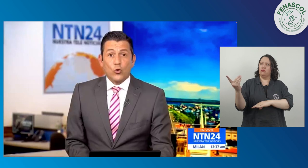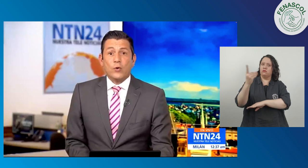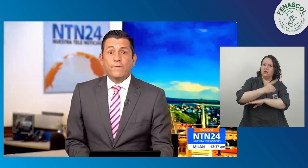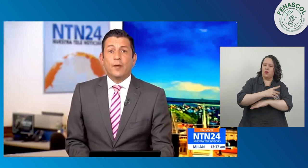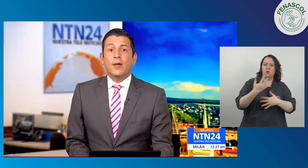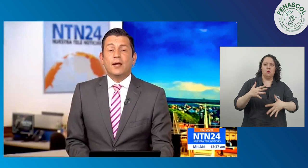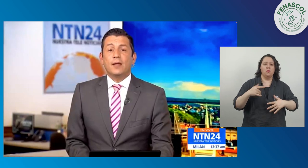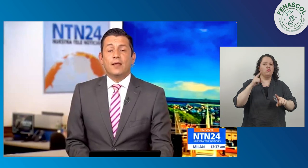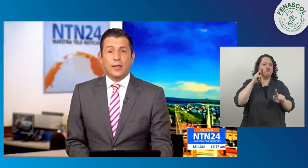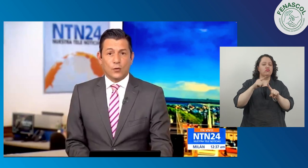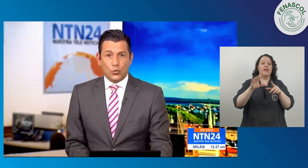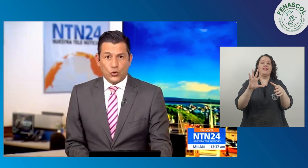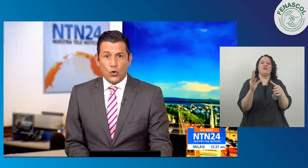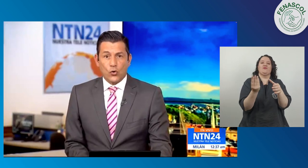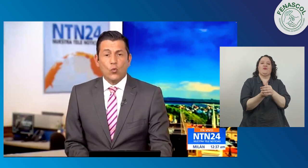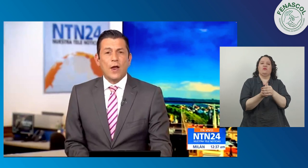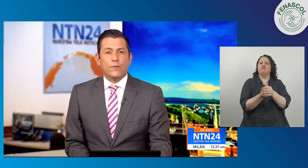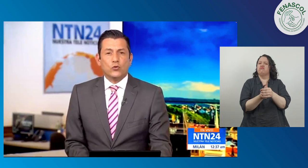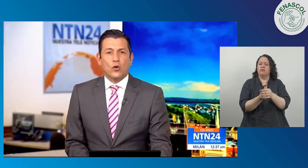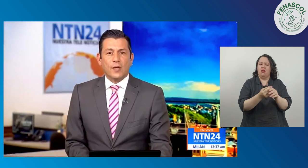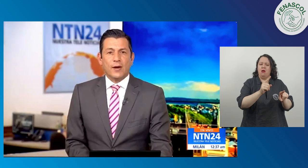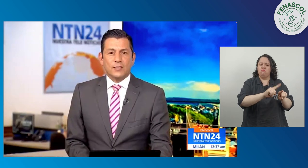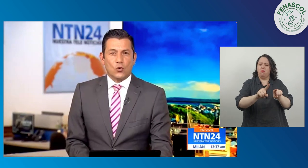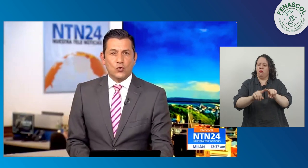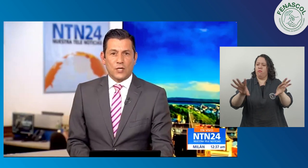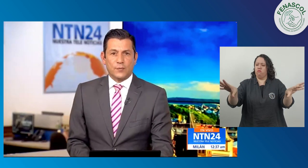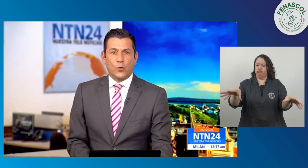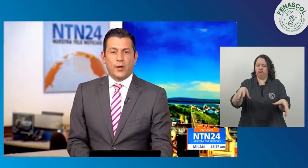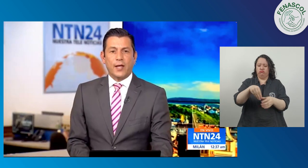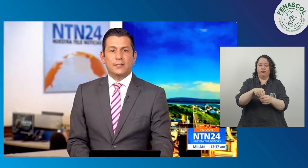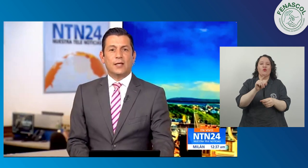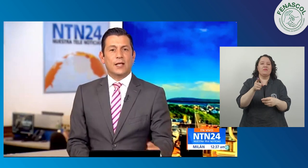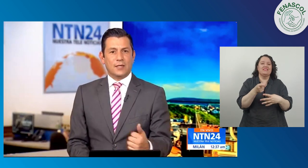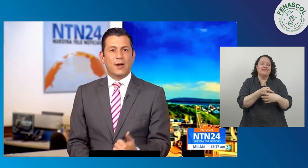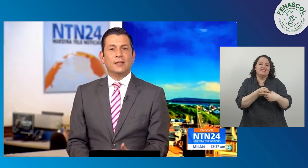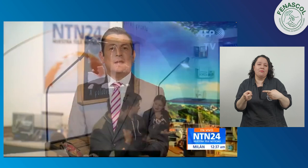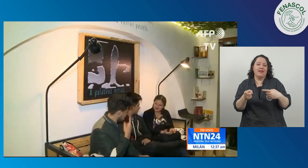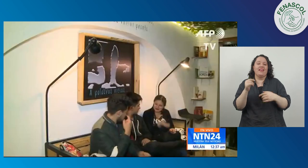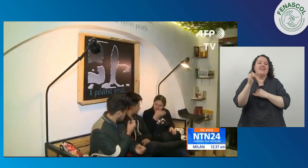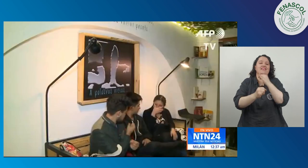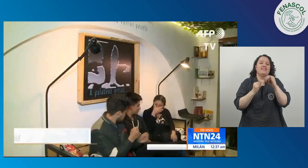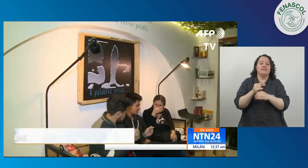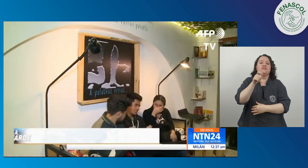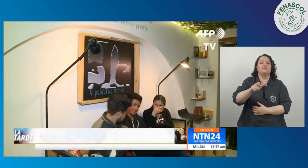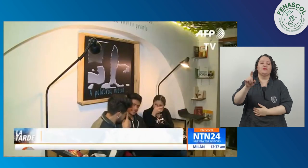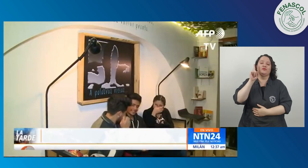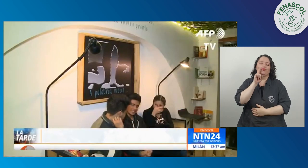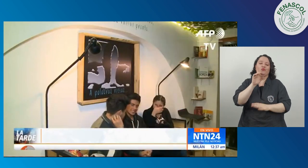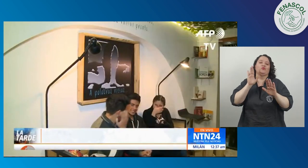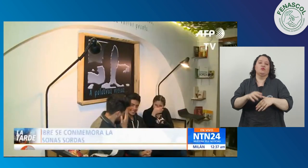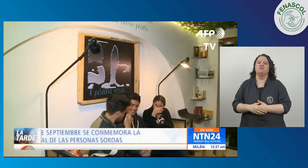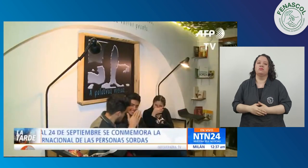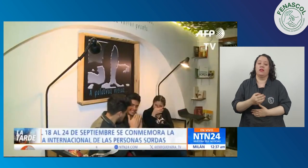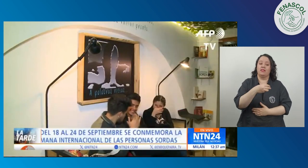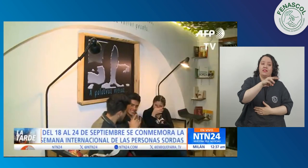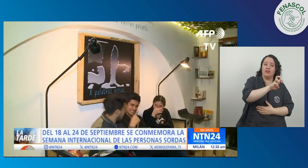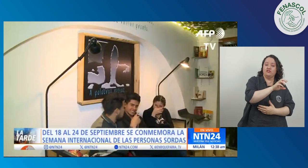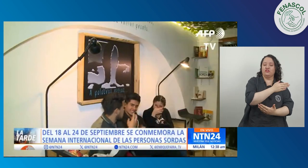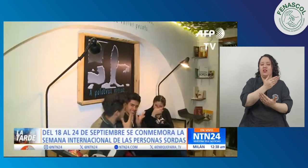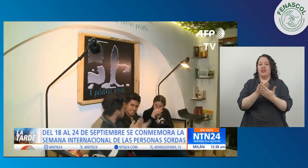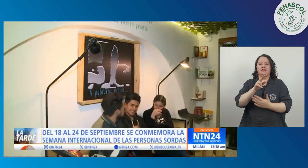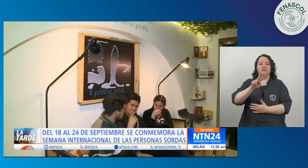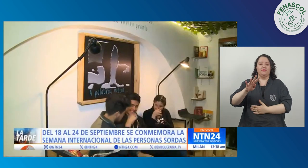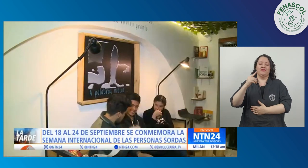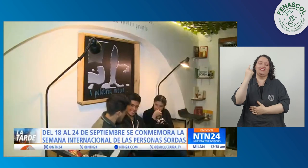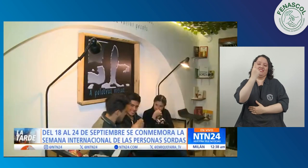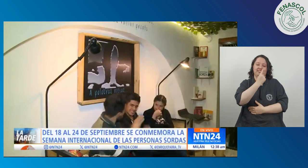Conmemoramos hoy una efeméride de inclusión, una fusión de varias cosas porque es la Semana Internacional de las Personas Sordas que va del